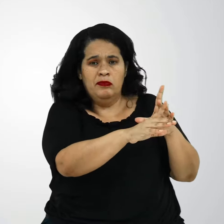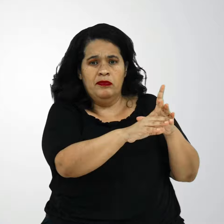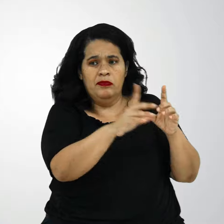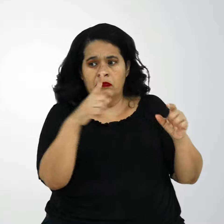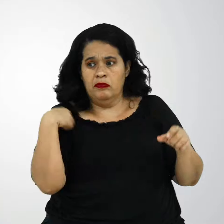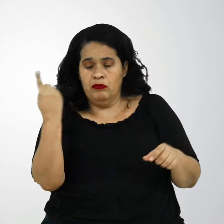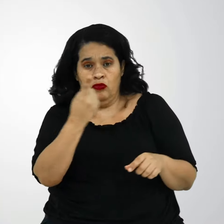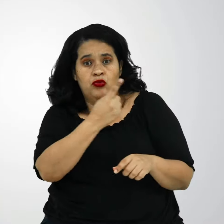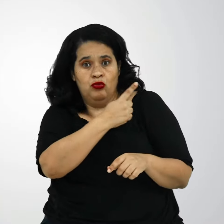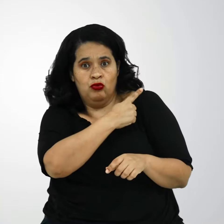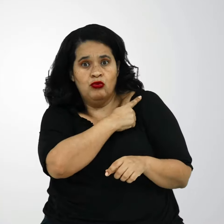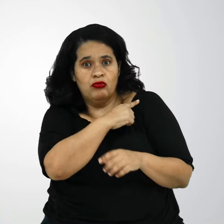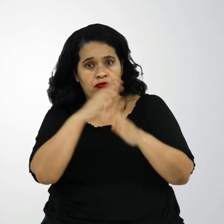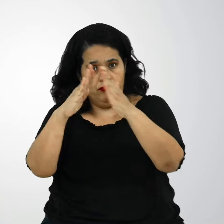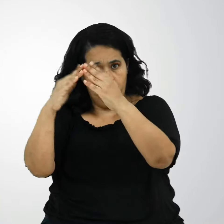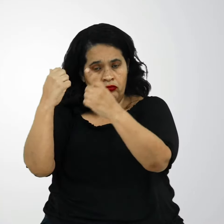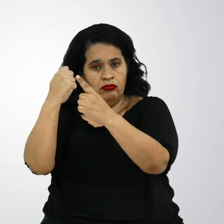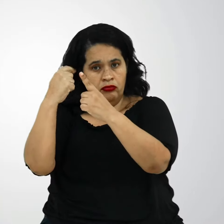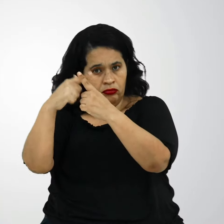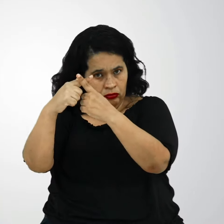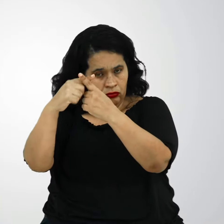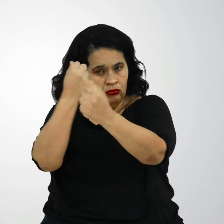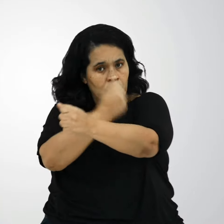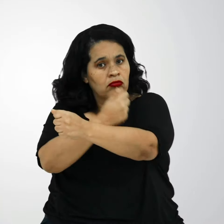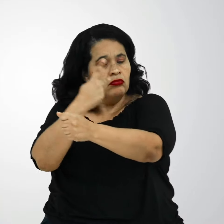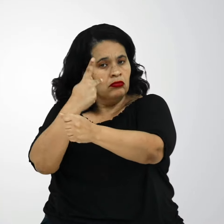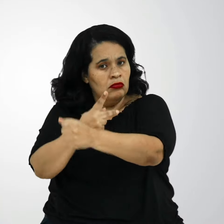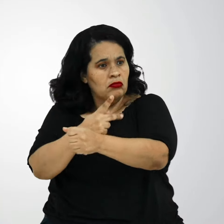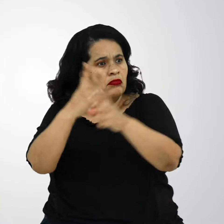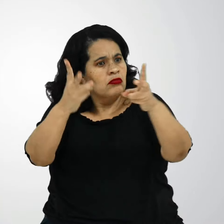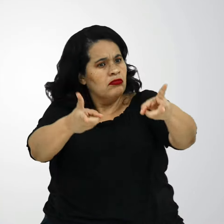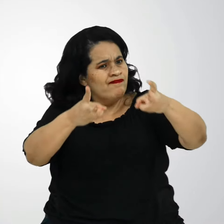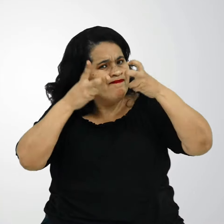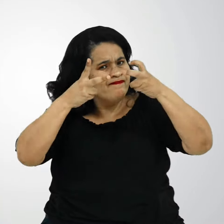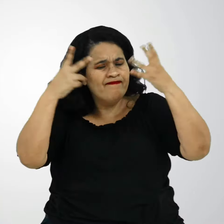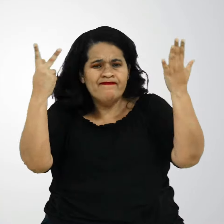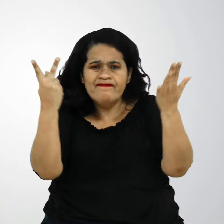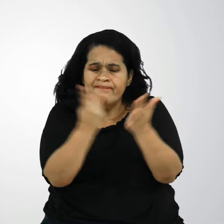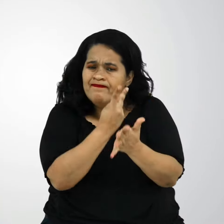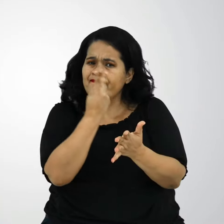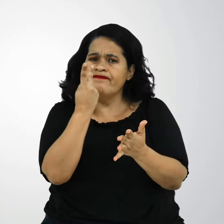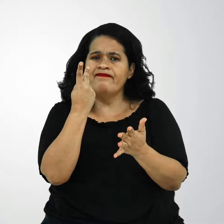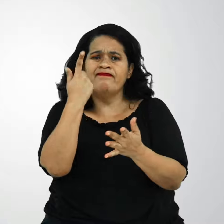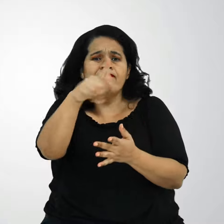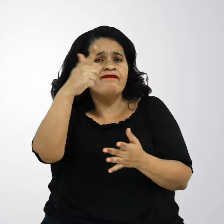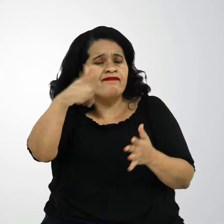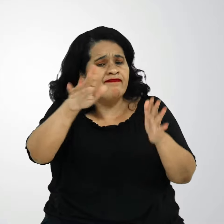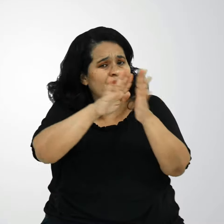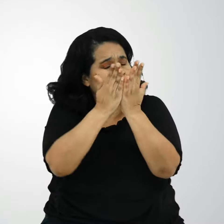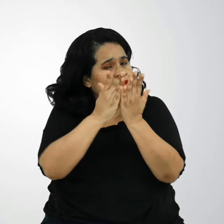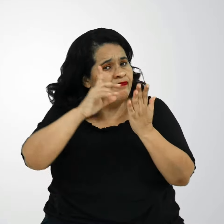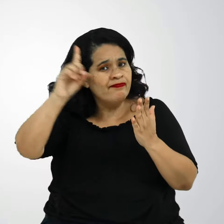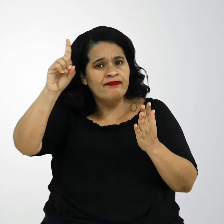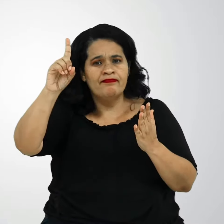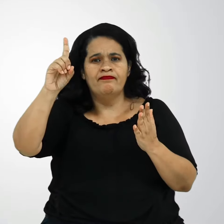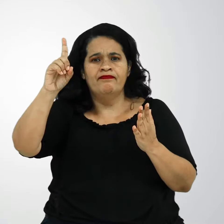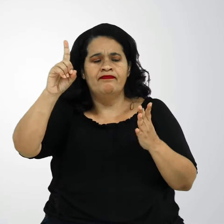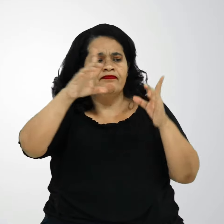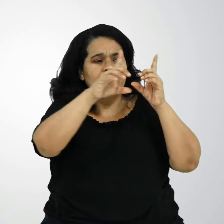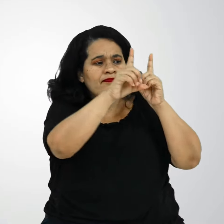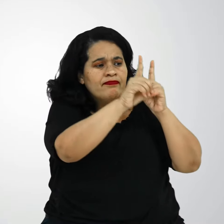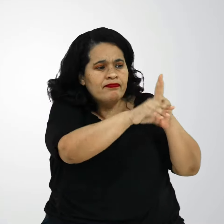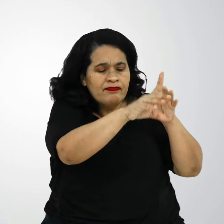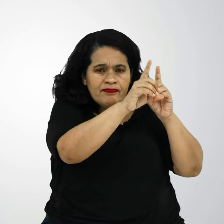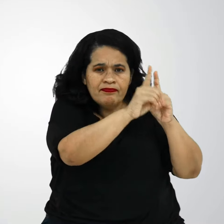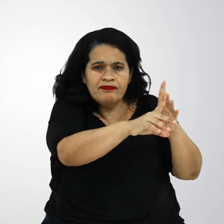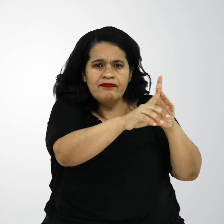é herética. É complicada no sentido de que não é bíblica, não é correta. A questão da doutrina